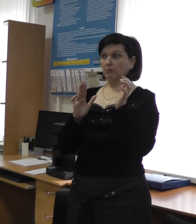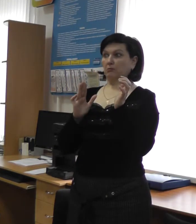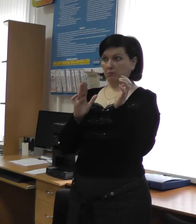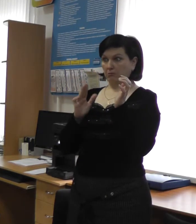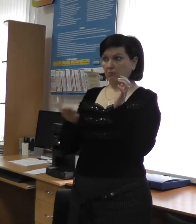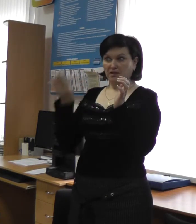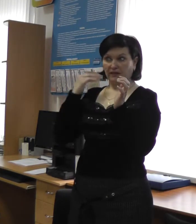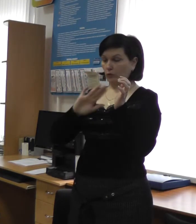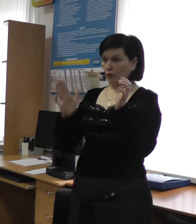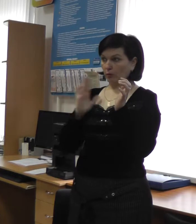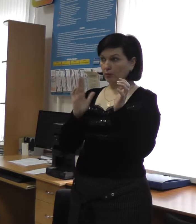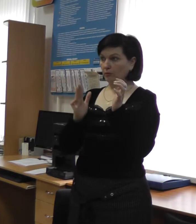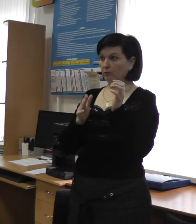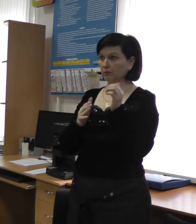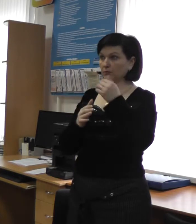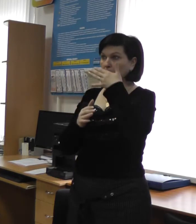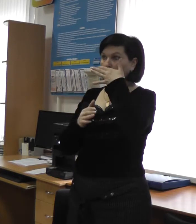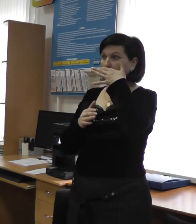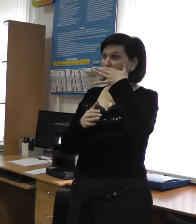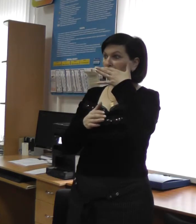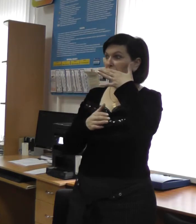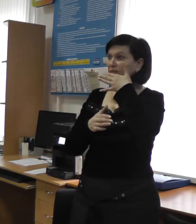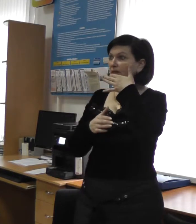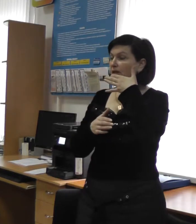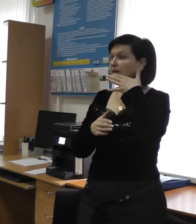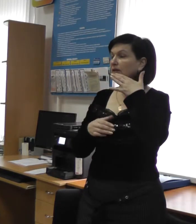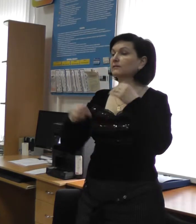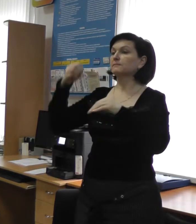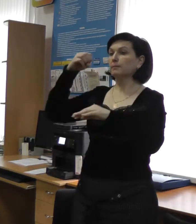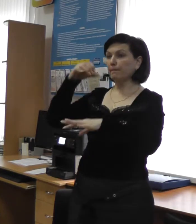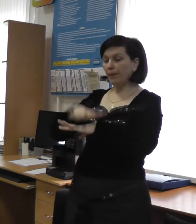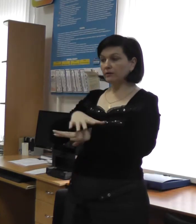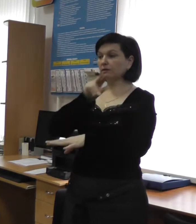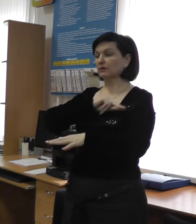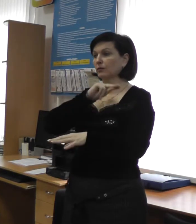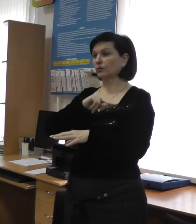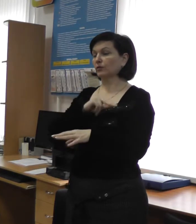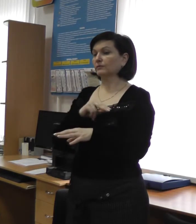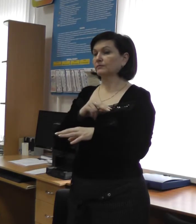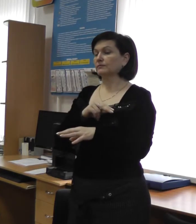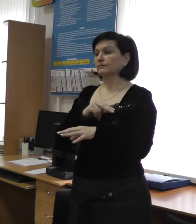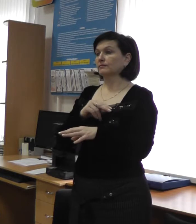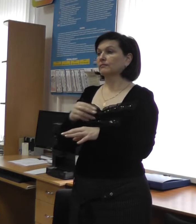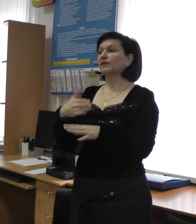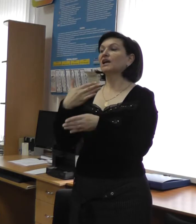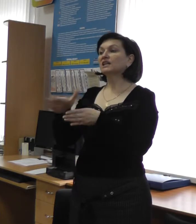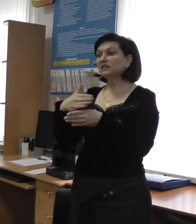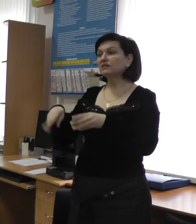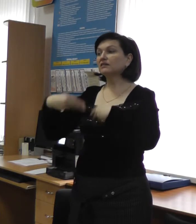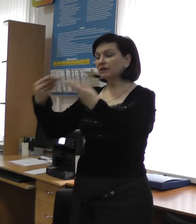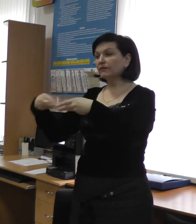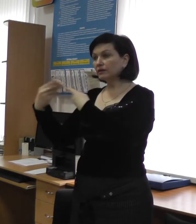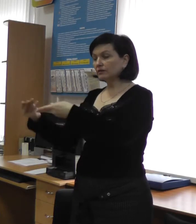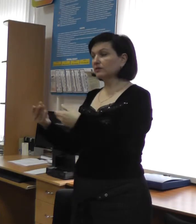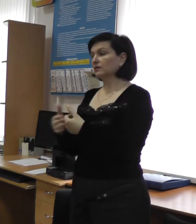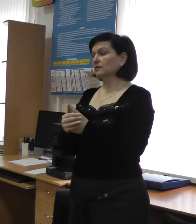крестьянского поземельного банка начинает также работать отделение Госбанка, Ставропольского общества взаимного кредита, также